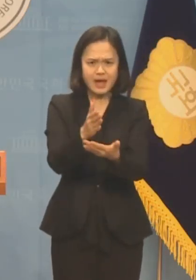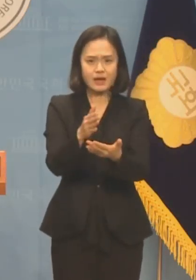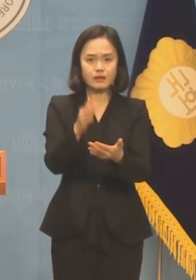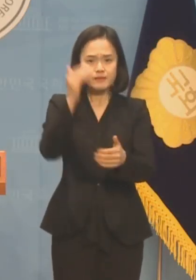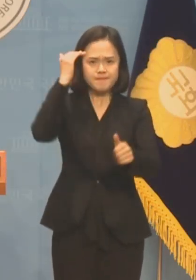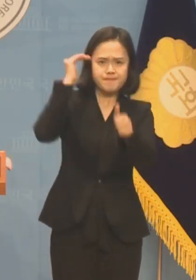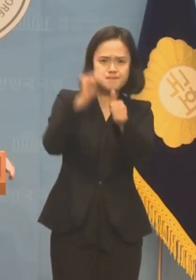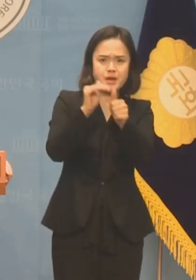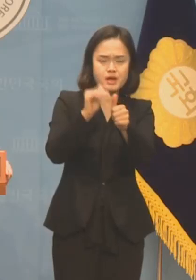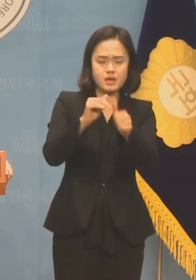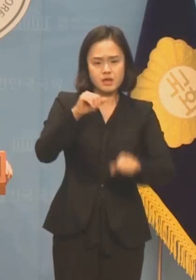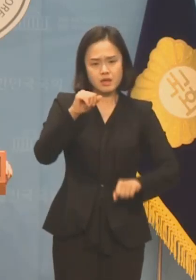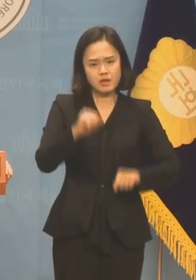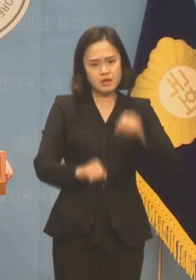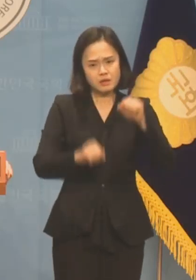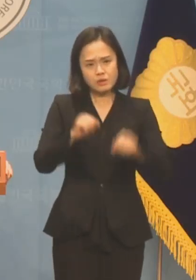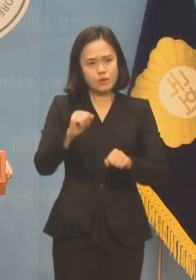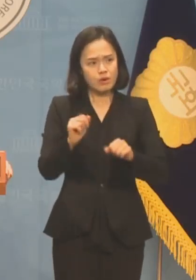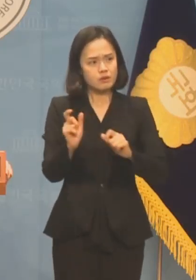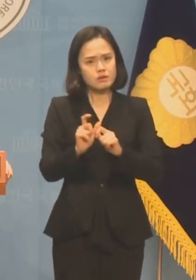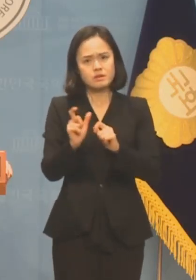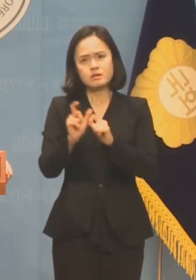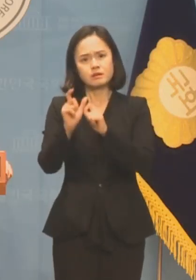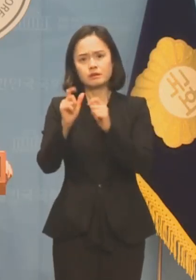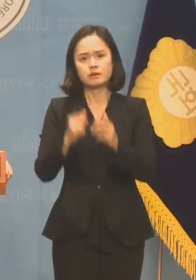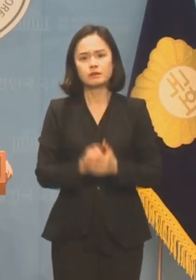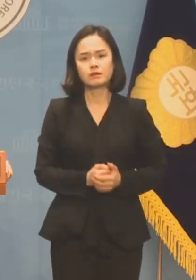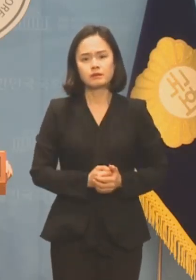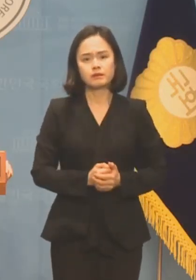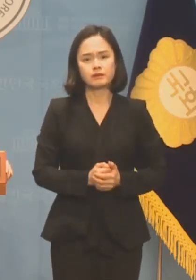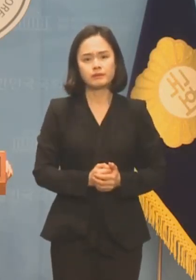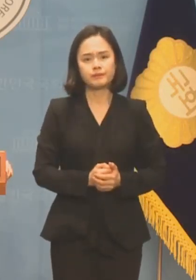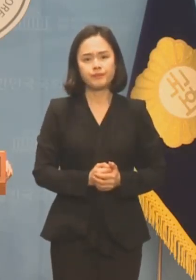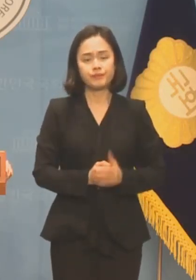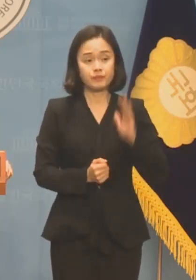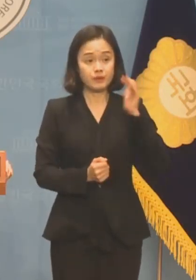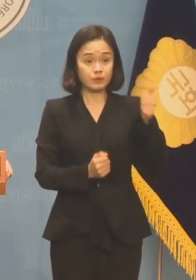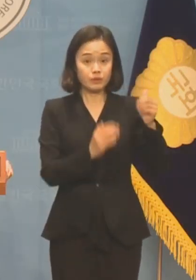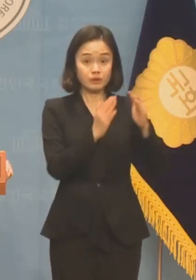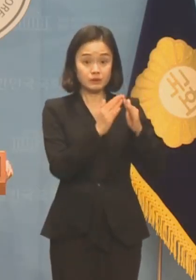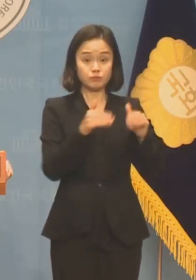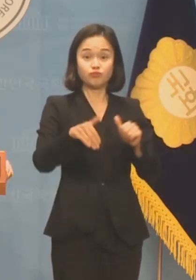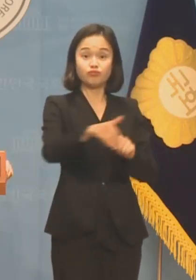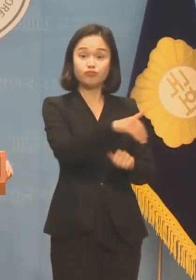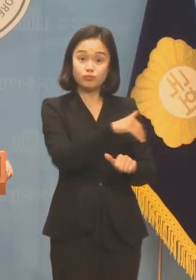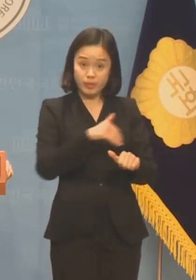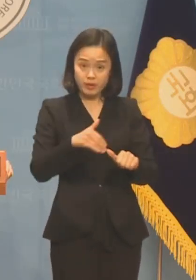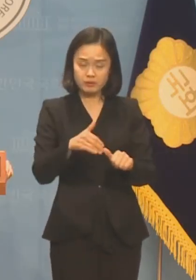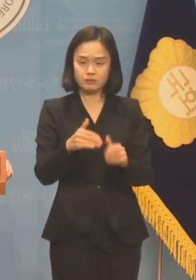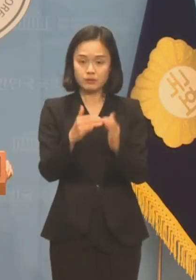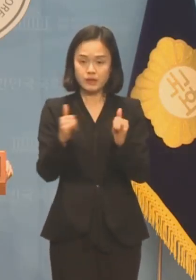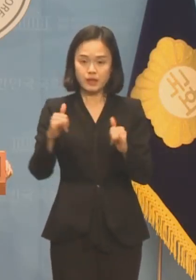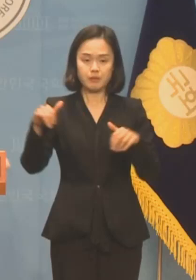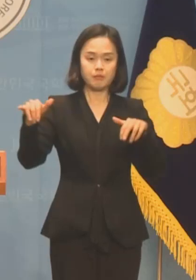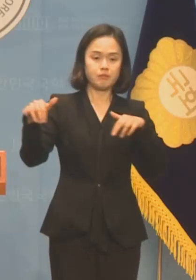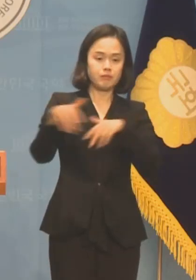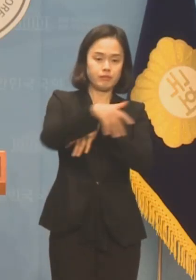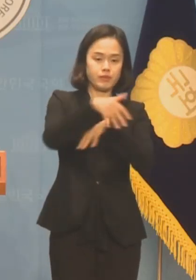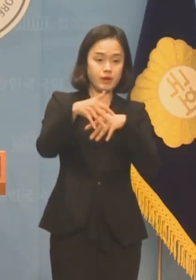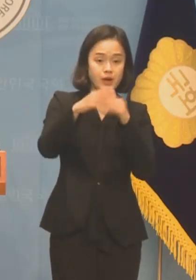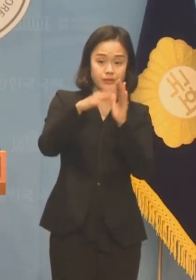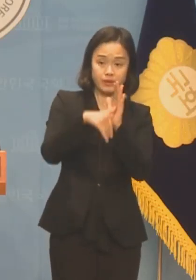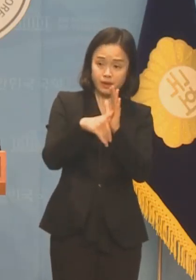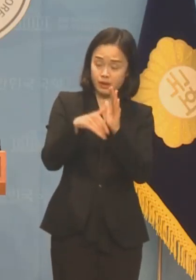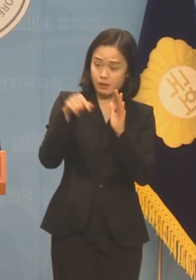있습니다. 한남동을 지나가는 사람들의 길을 막고 정치적 견해를 물으며 폭언과 폭행을